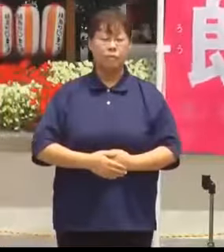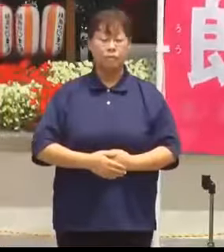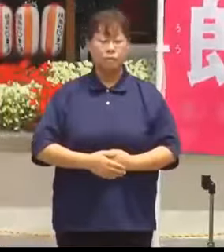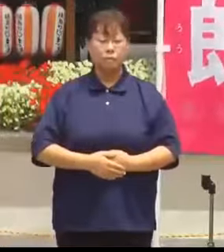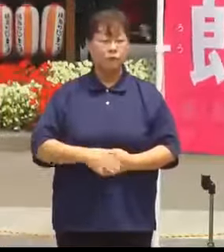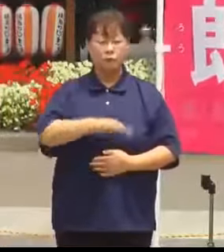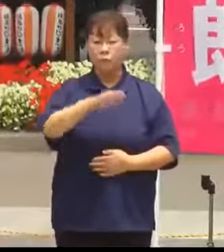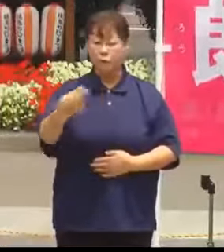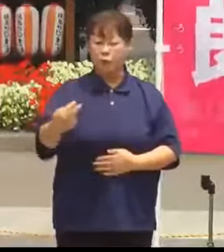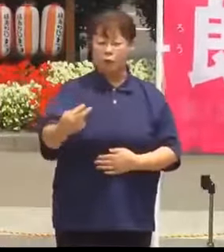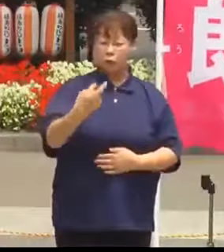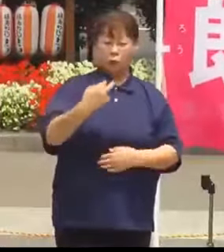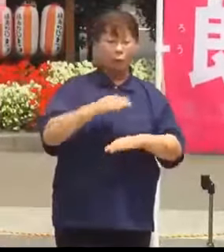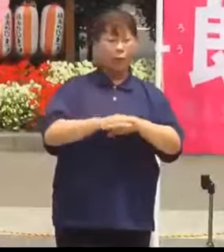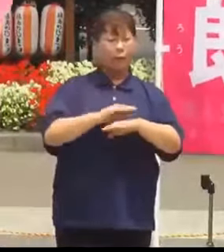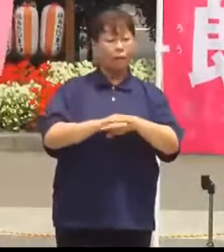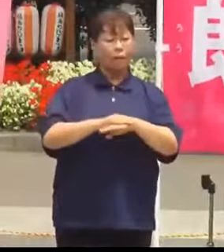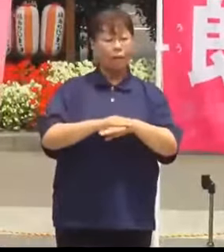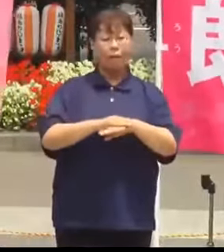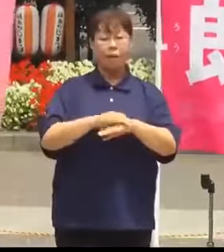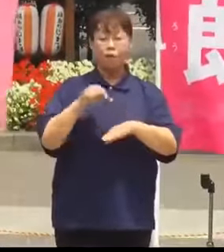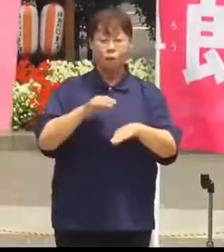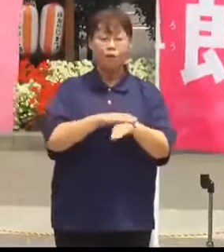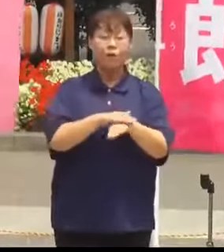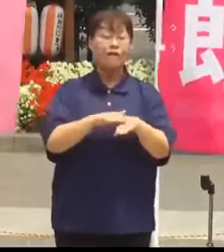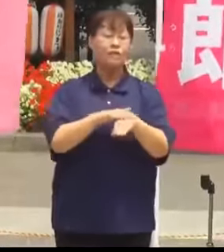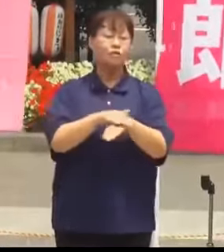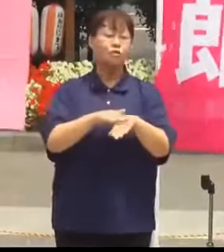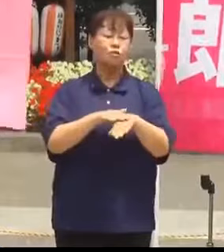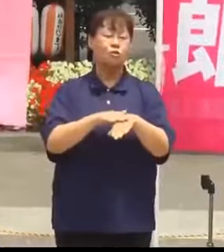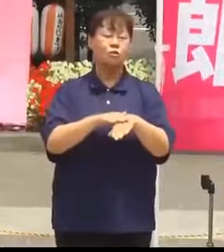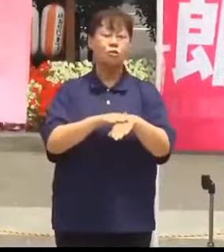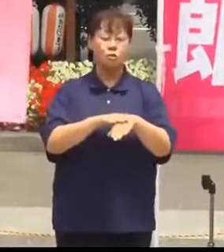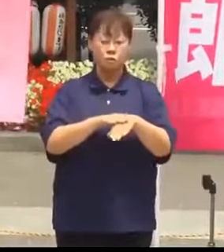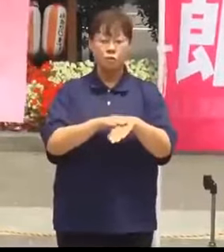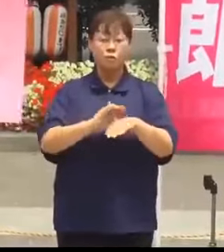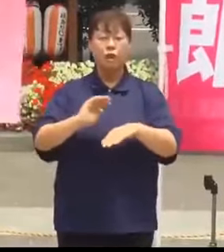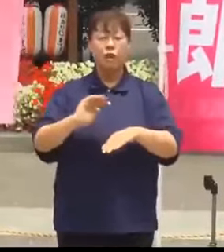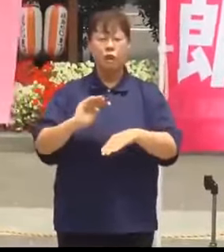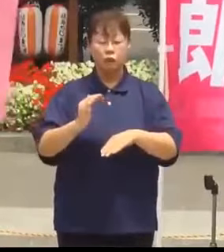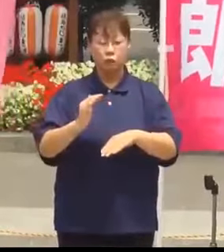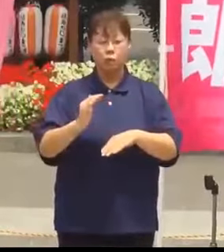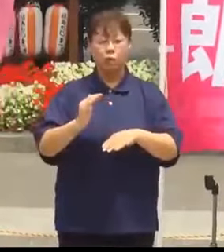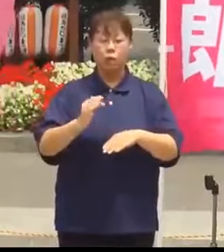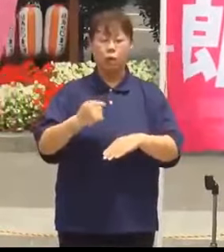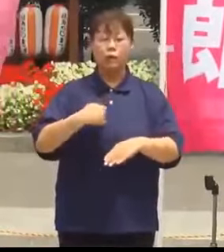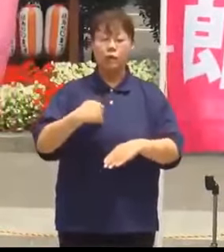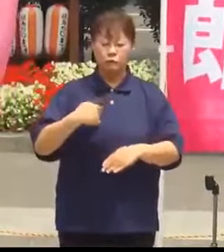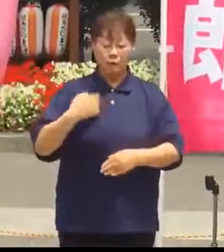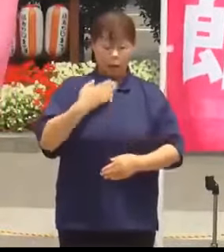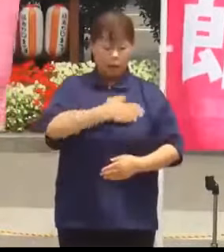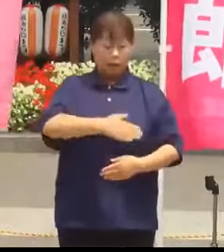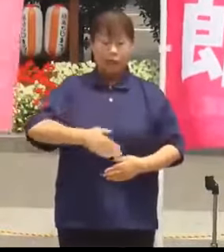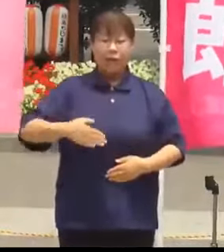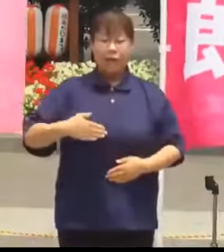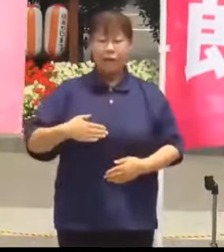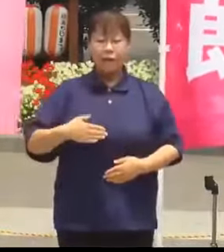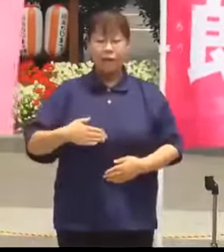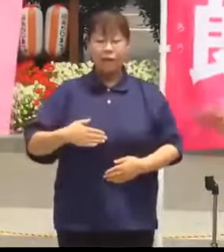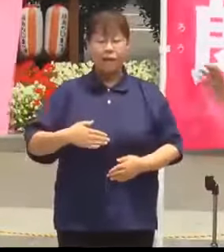問題非常に重要だけど私はその局面においては体張る以外ないじゃないかって話なん